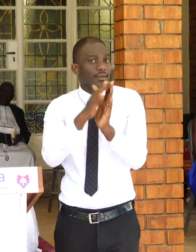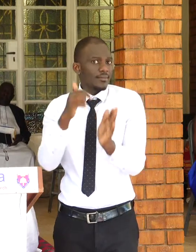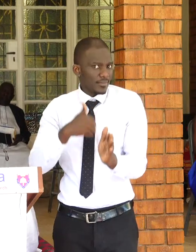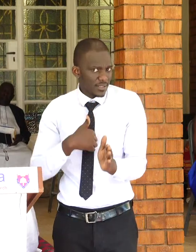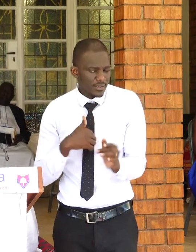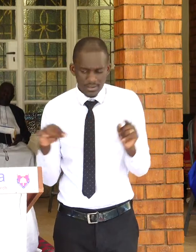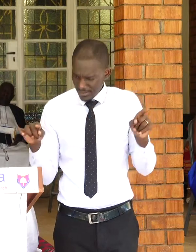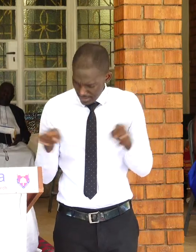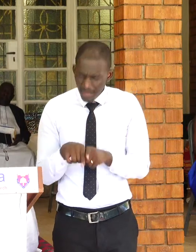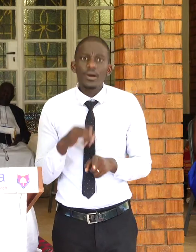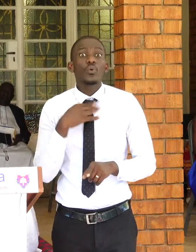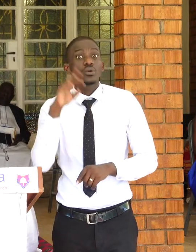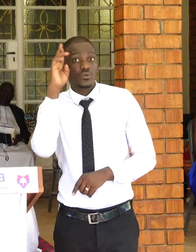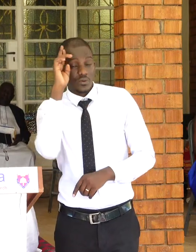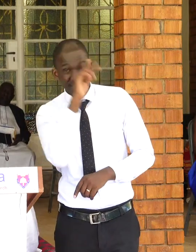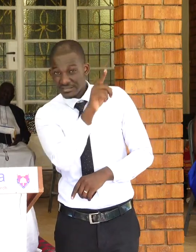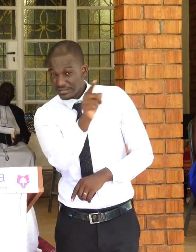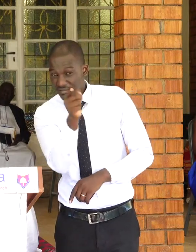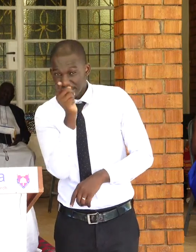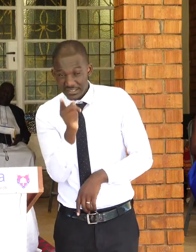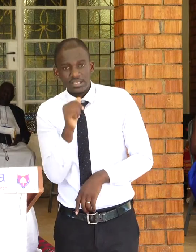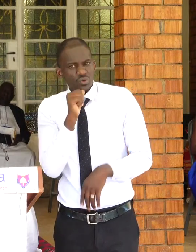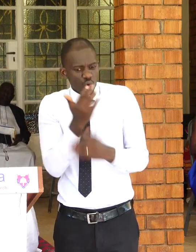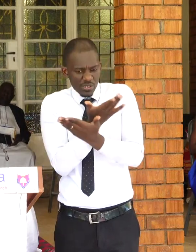njagala okujjukiza, si buli saddaaka